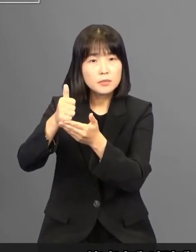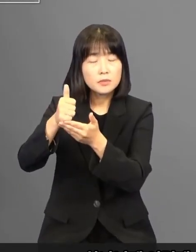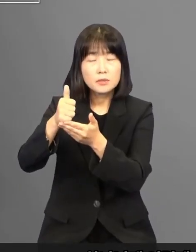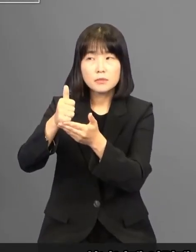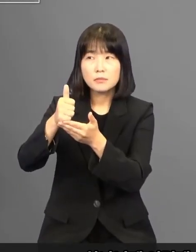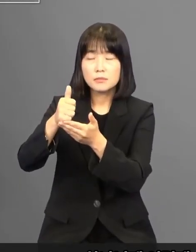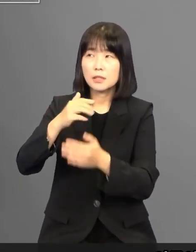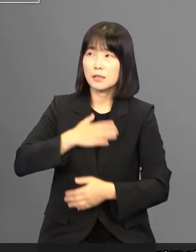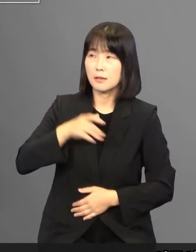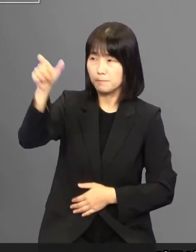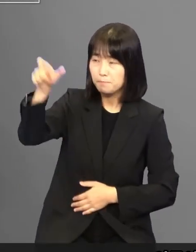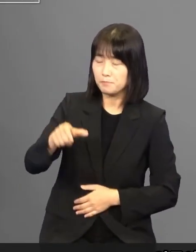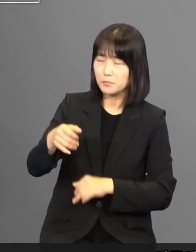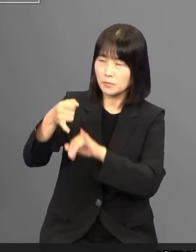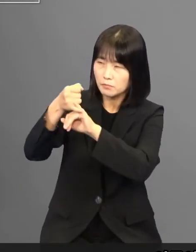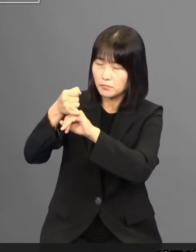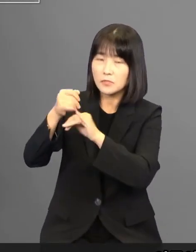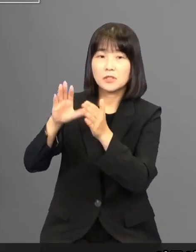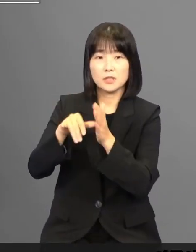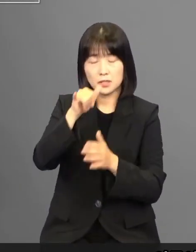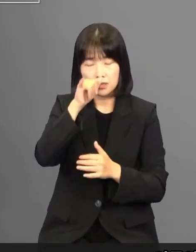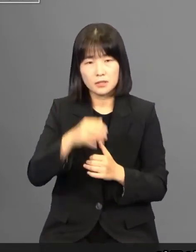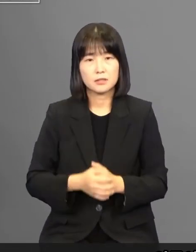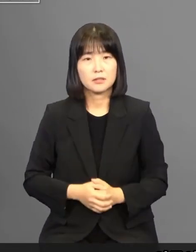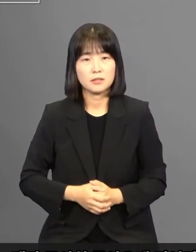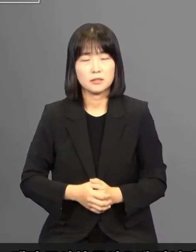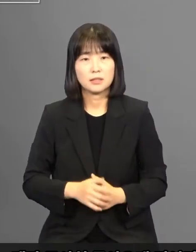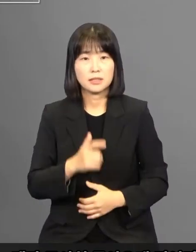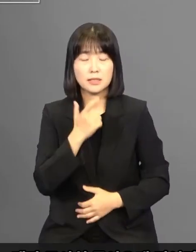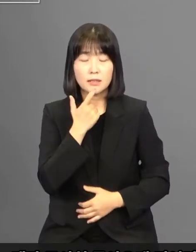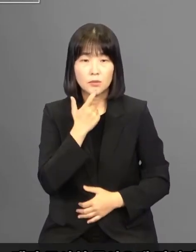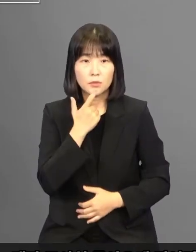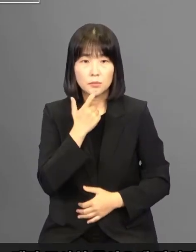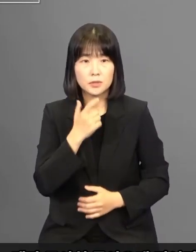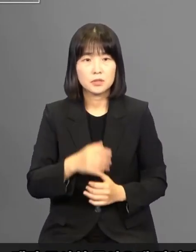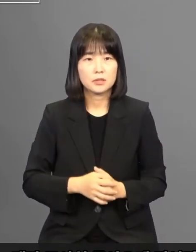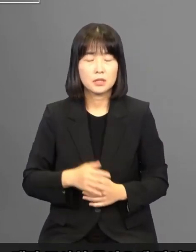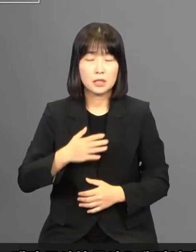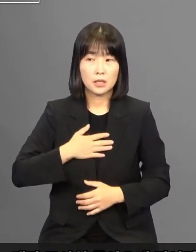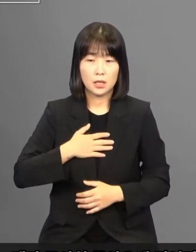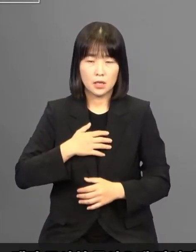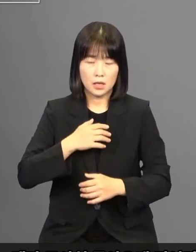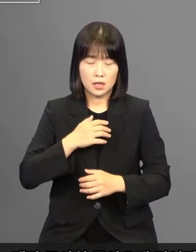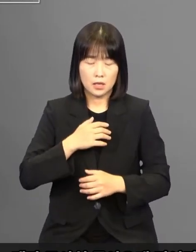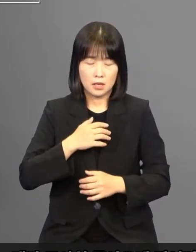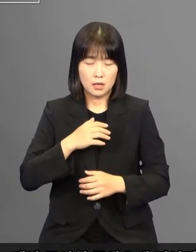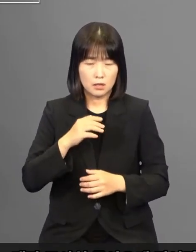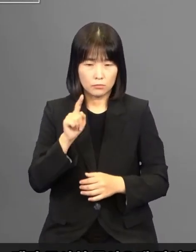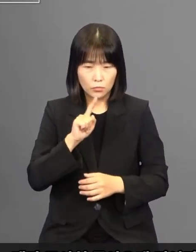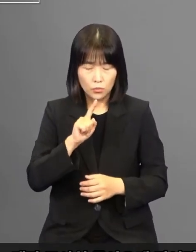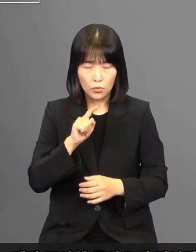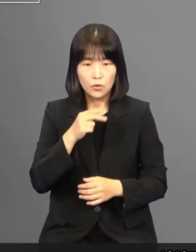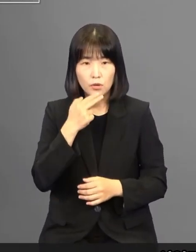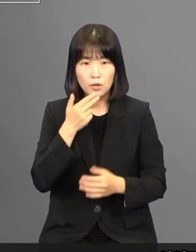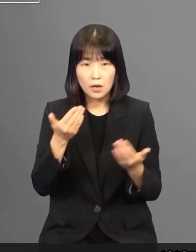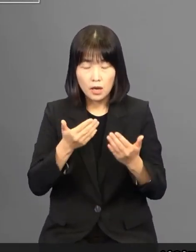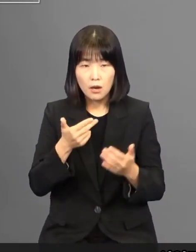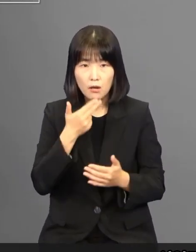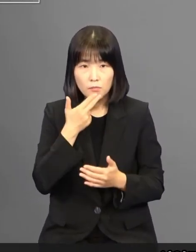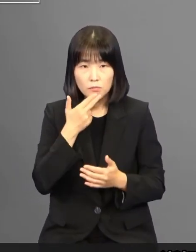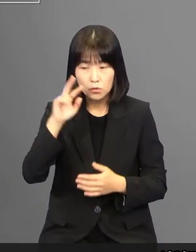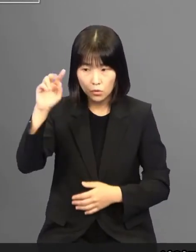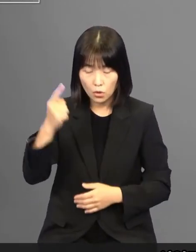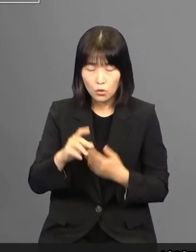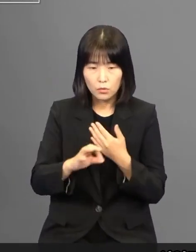기도를 할 때가 있어요. 야고보 28장, 창세기 28장에 제가 무사히 돌아오게 되어지면 10분의 1을 하나님께 드리겠습니다. 11조